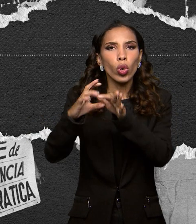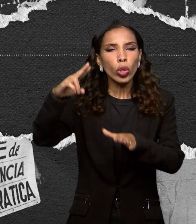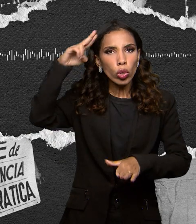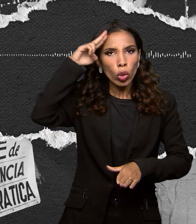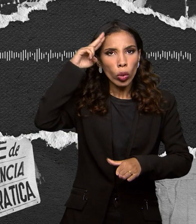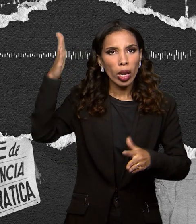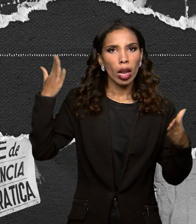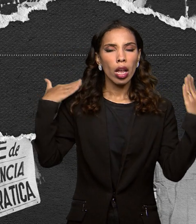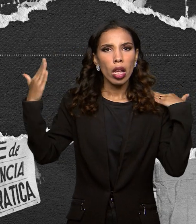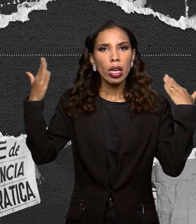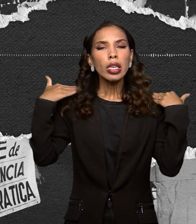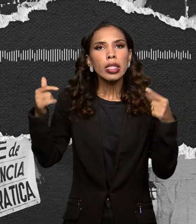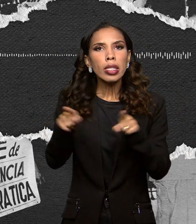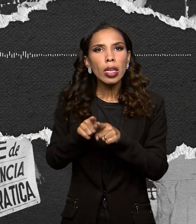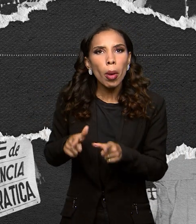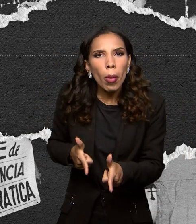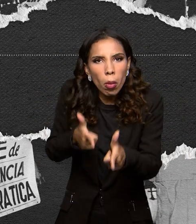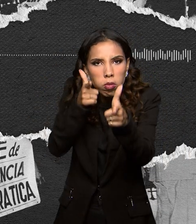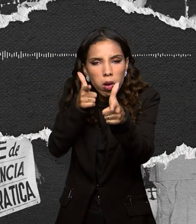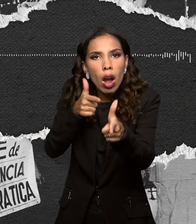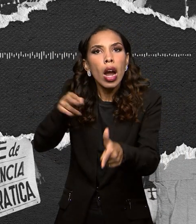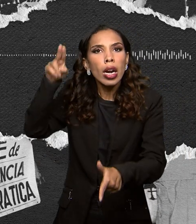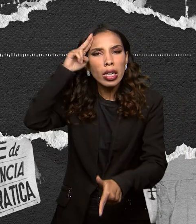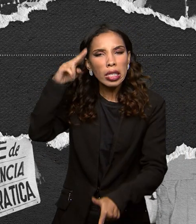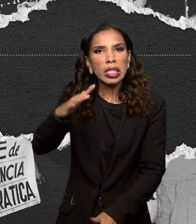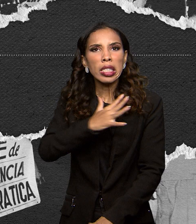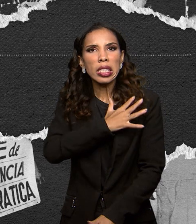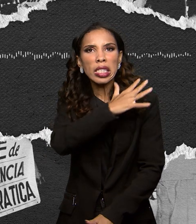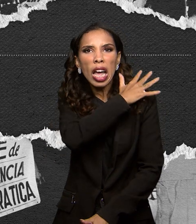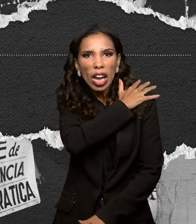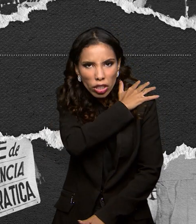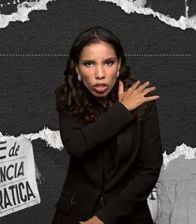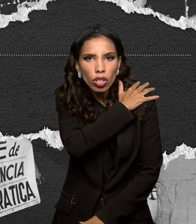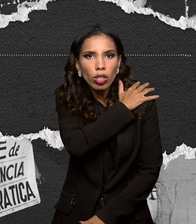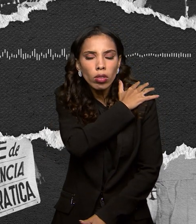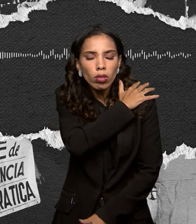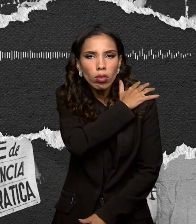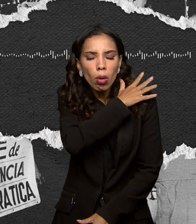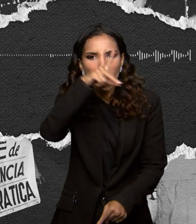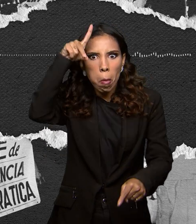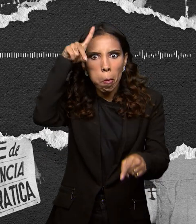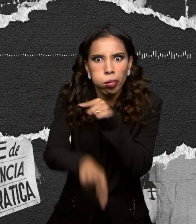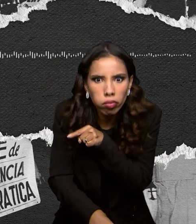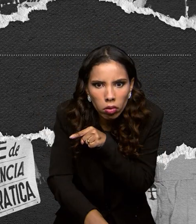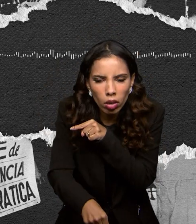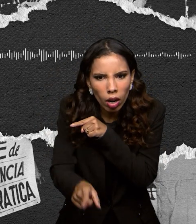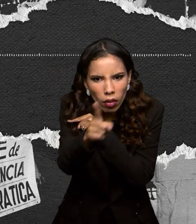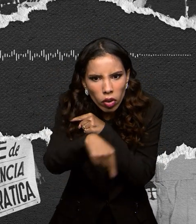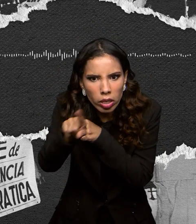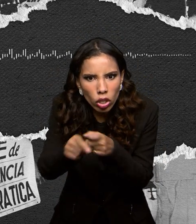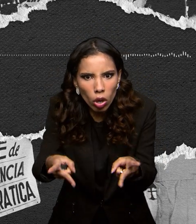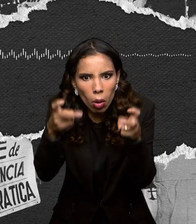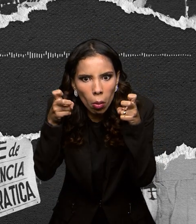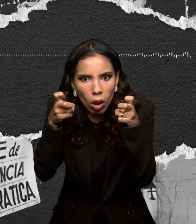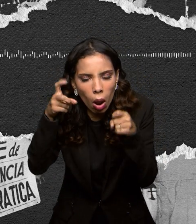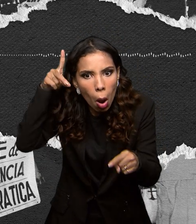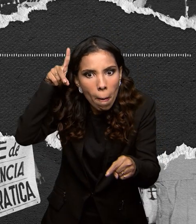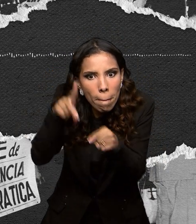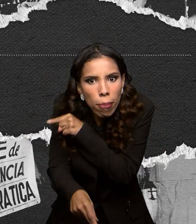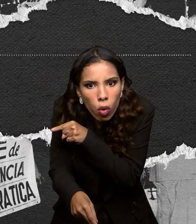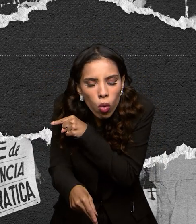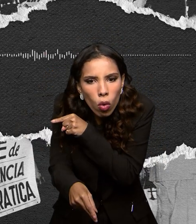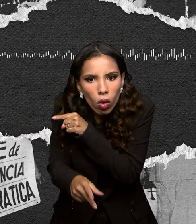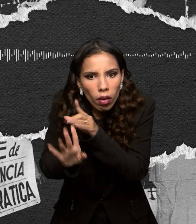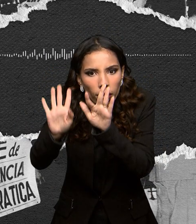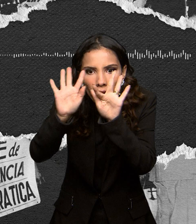marinheiros, fuzileiros, cabos, sargentos. Não sei se deu para perceber, mas ela foi interrompida antes do